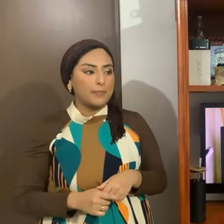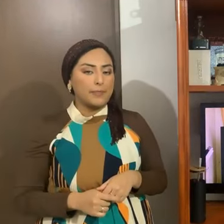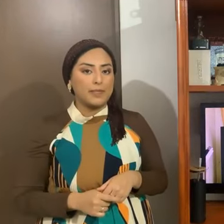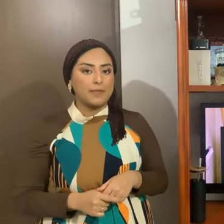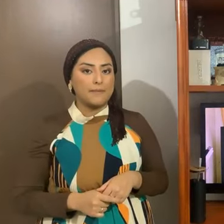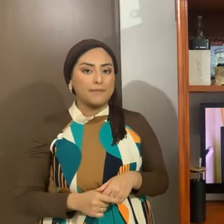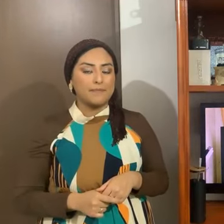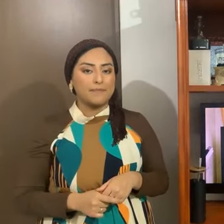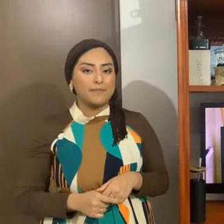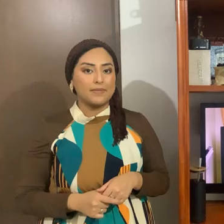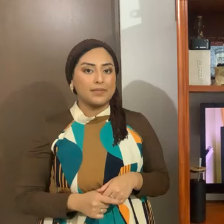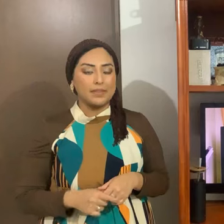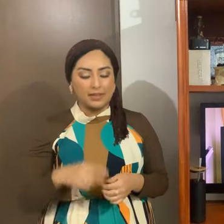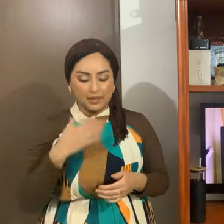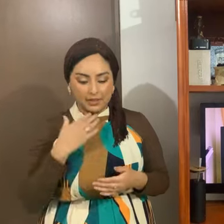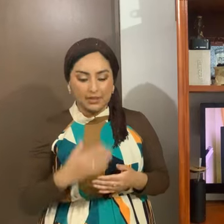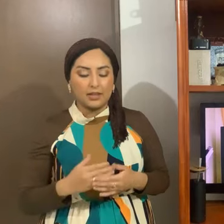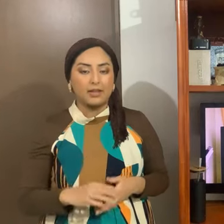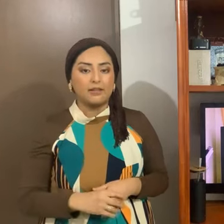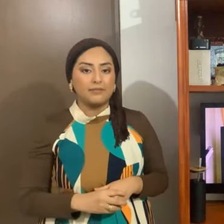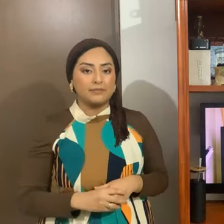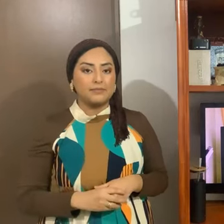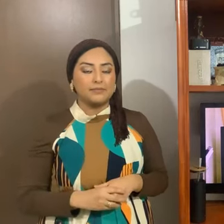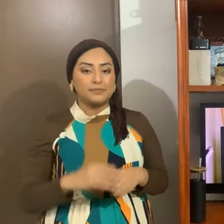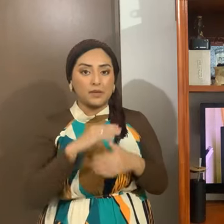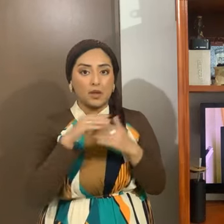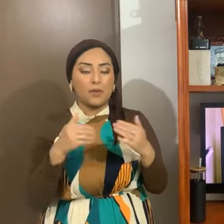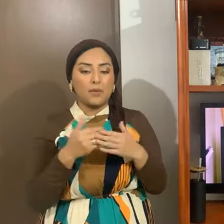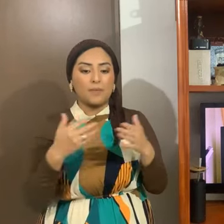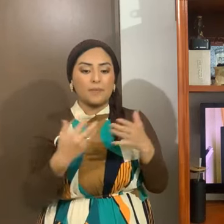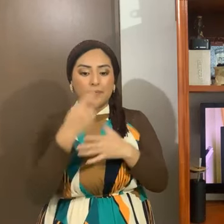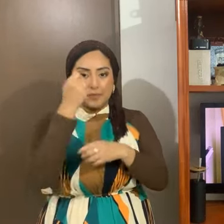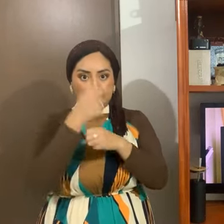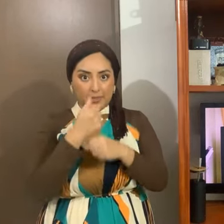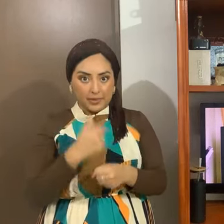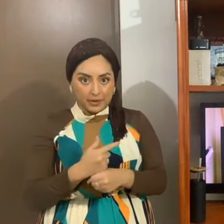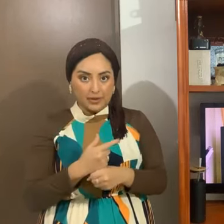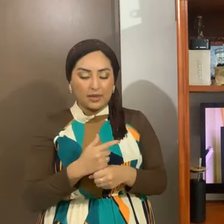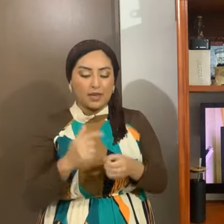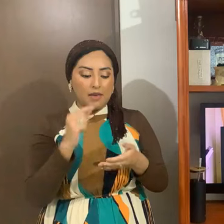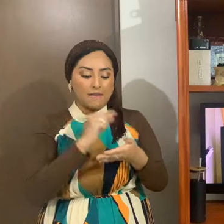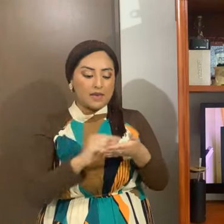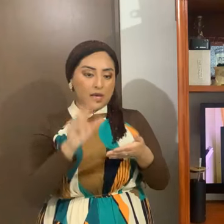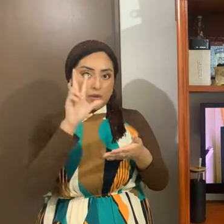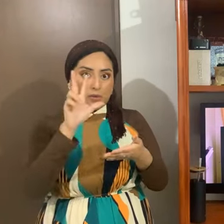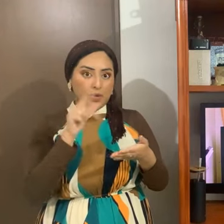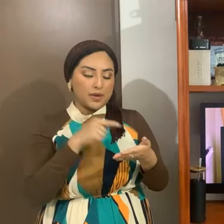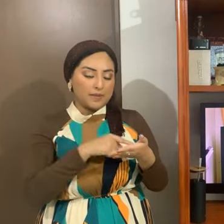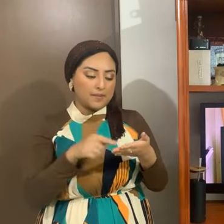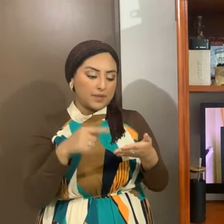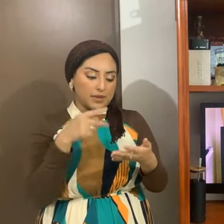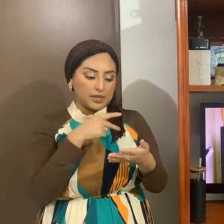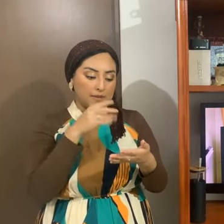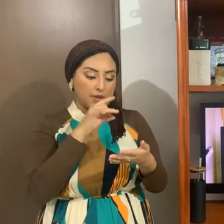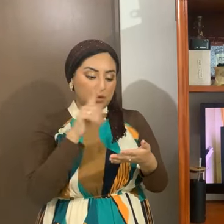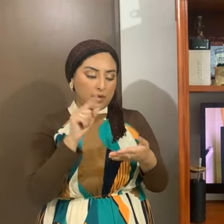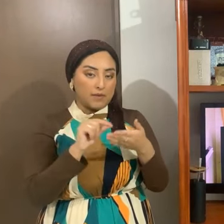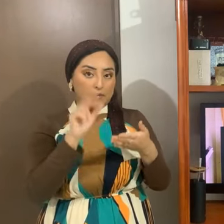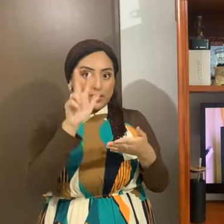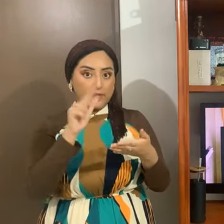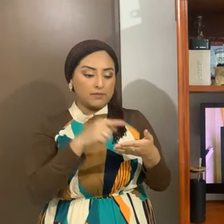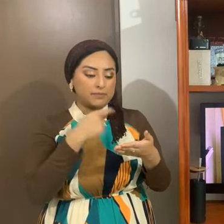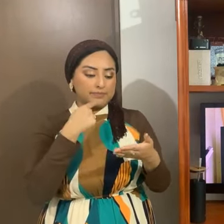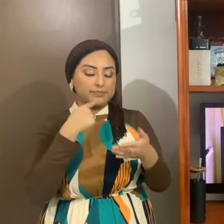Aleluya. Muy bien, fíjense, amados Sahim, todos los nuevecitos, aquí está en el verso 3. Salmo 81, verso